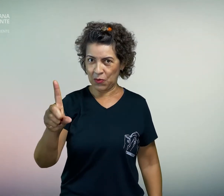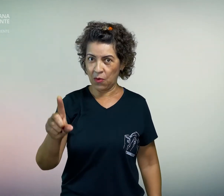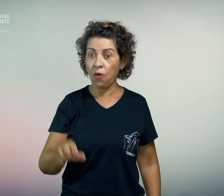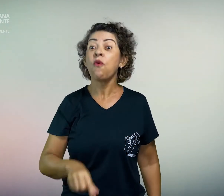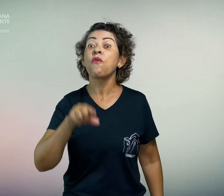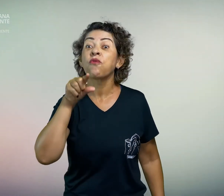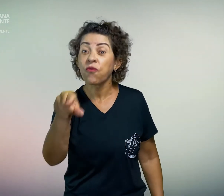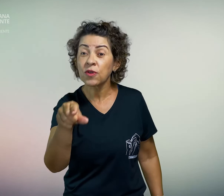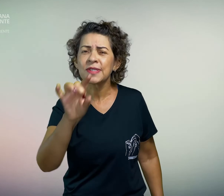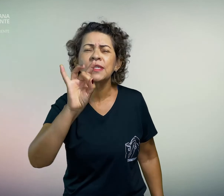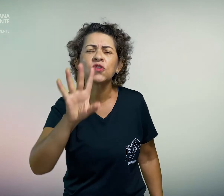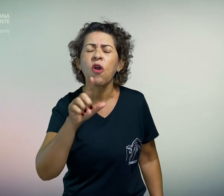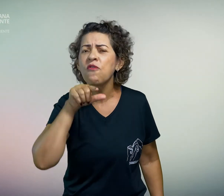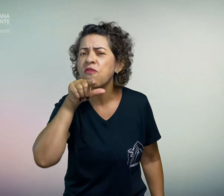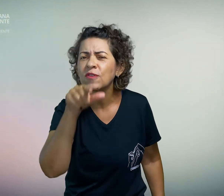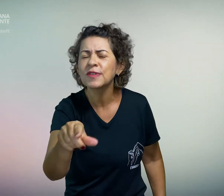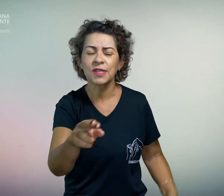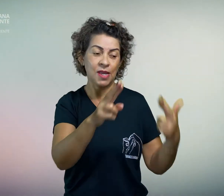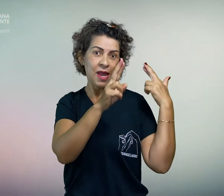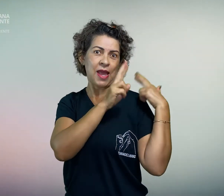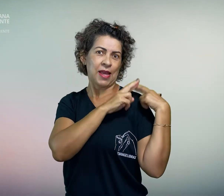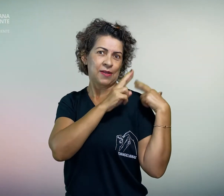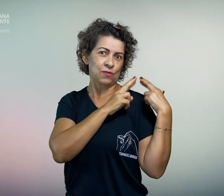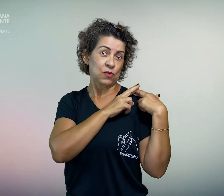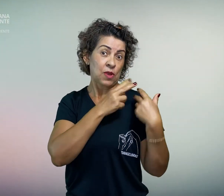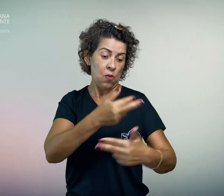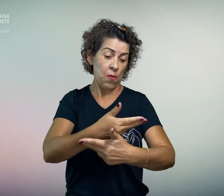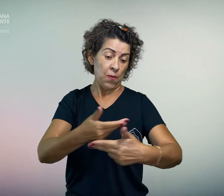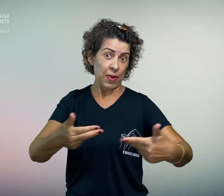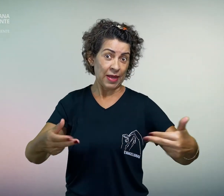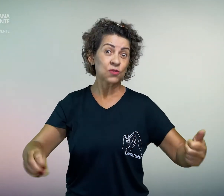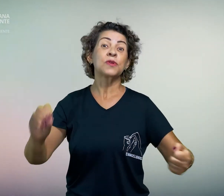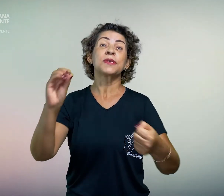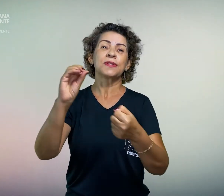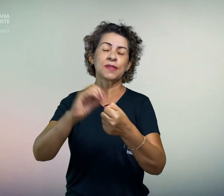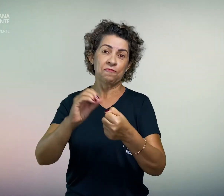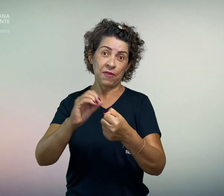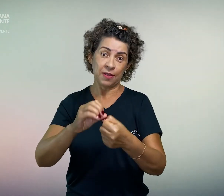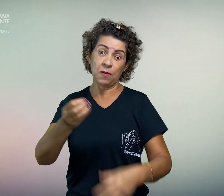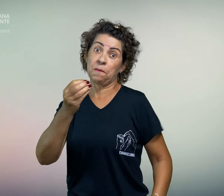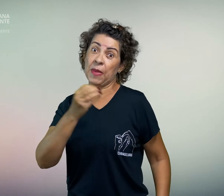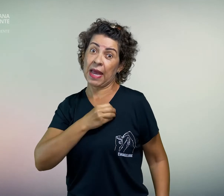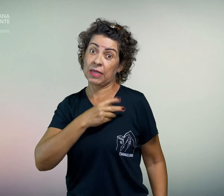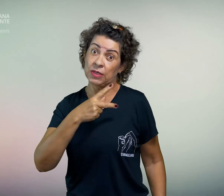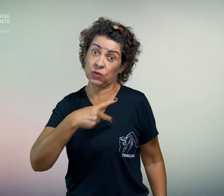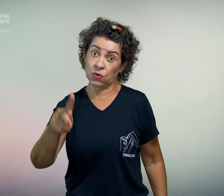Você, e somente você, é responsável pelos seus atos.